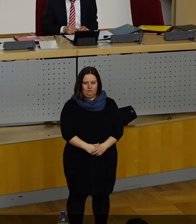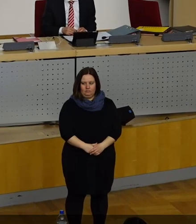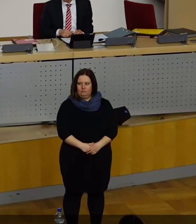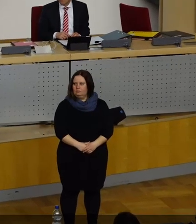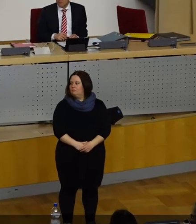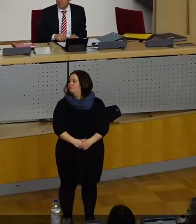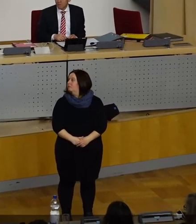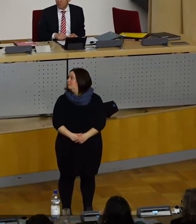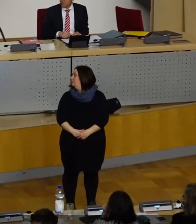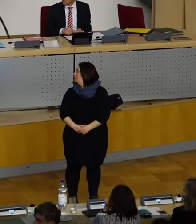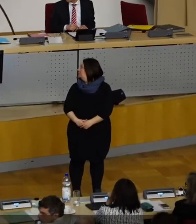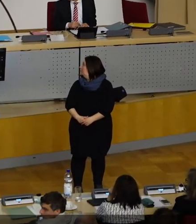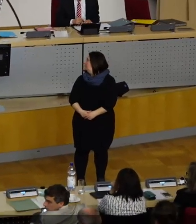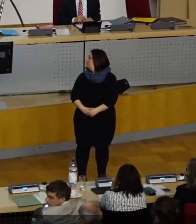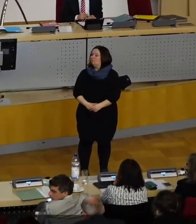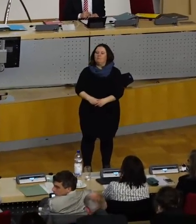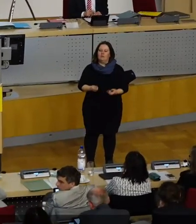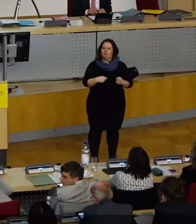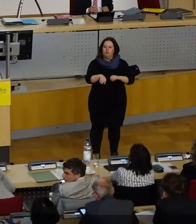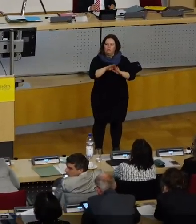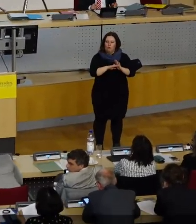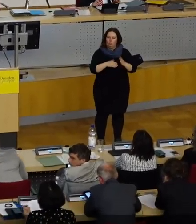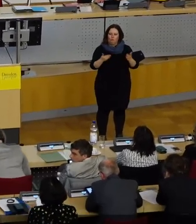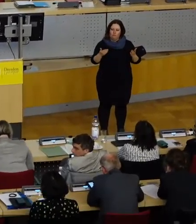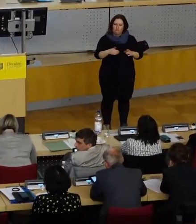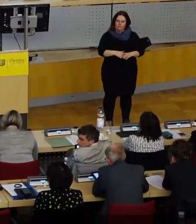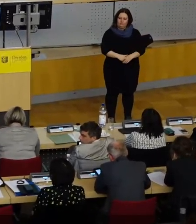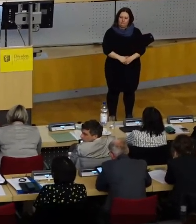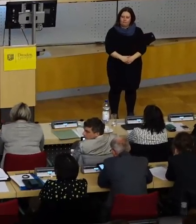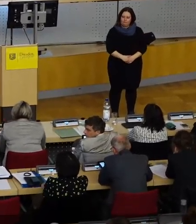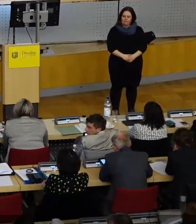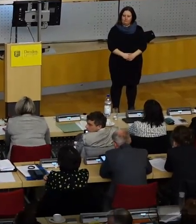Geschäftsordnung. Was wollen wir denn geschäftsordnen?